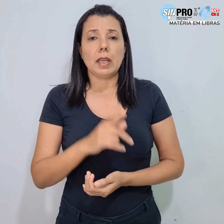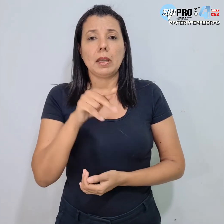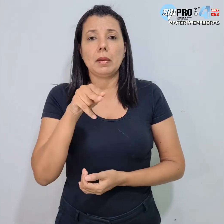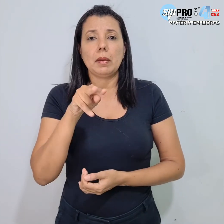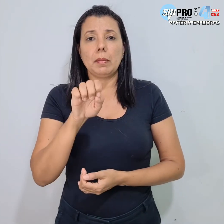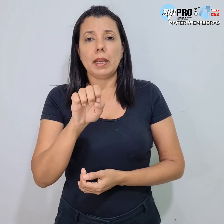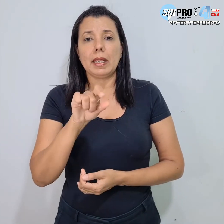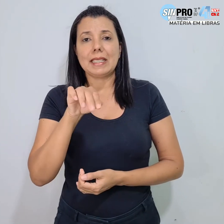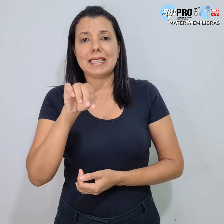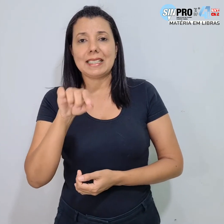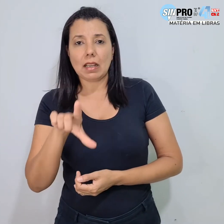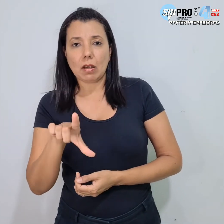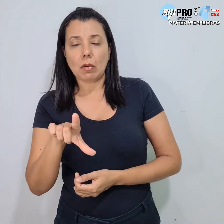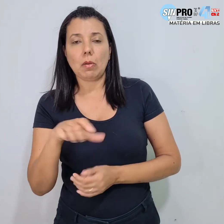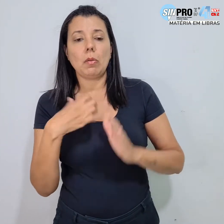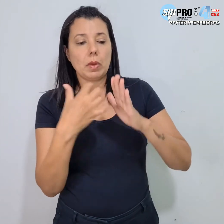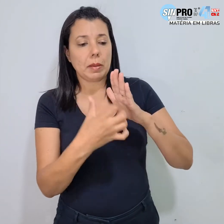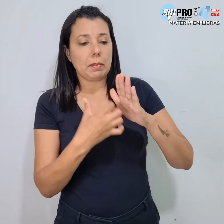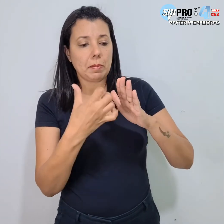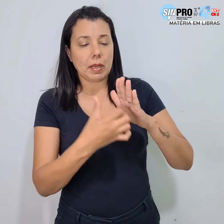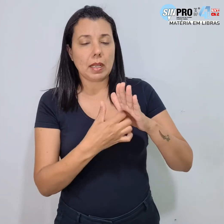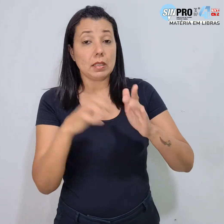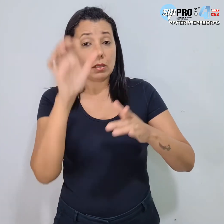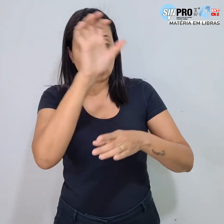no pré-sal, nas empresas estatais